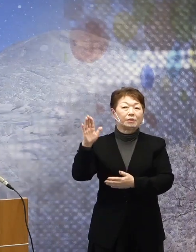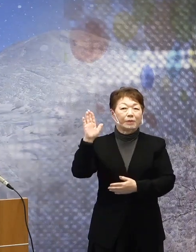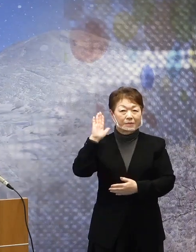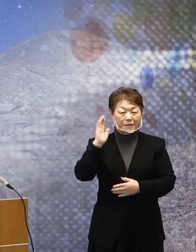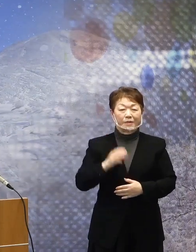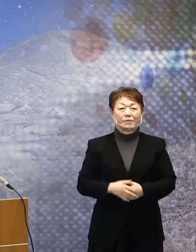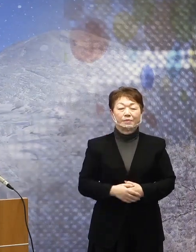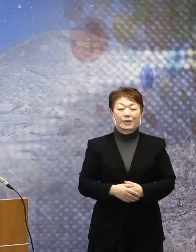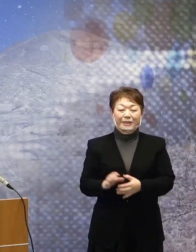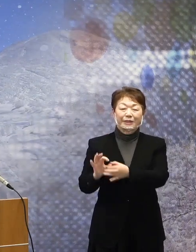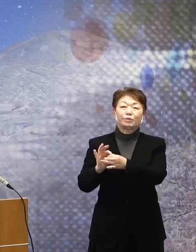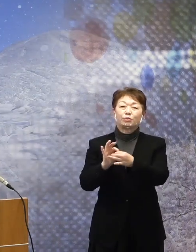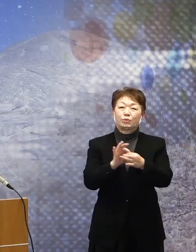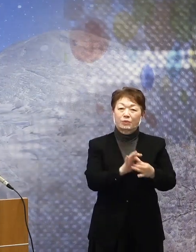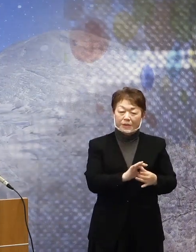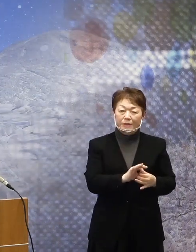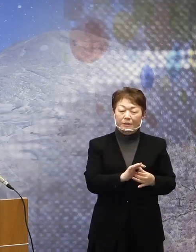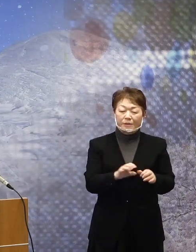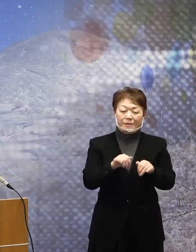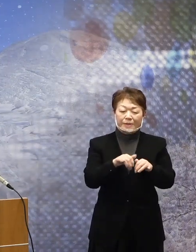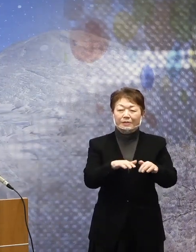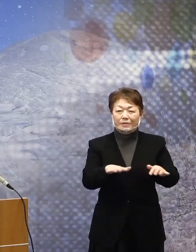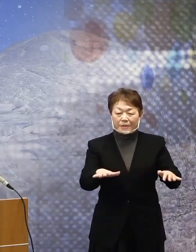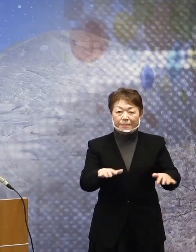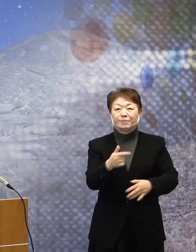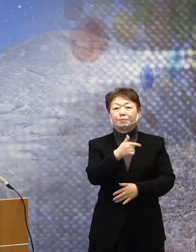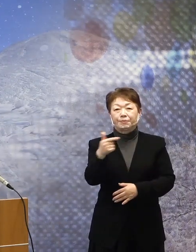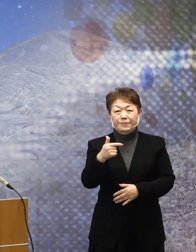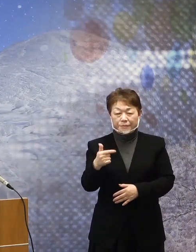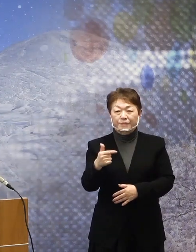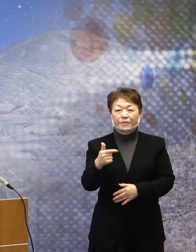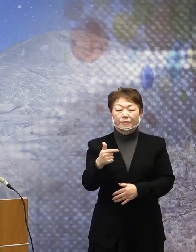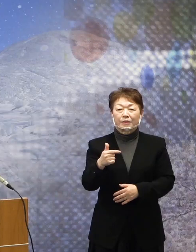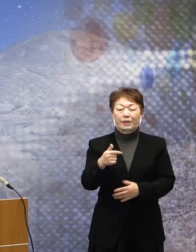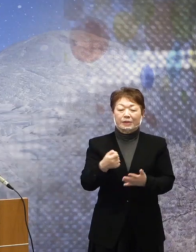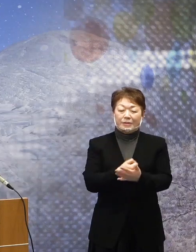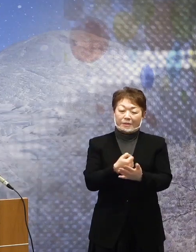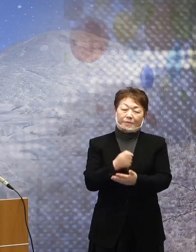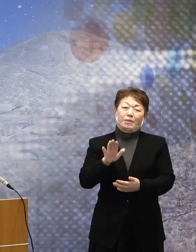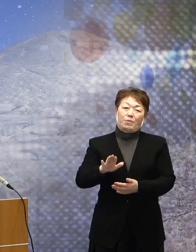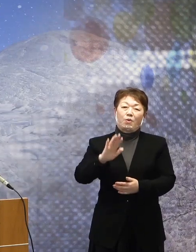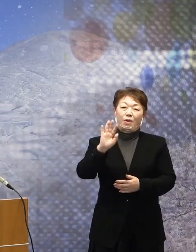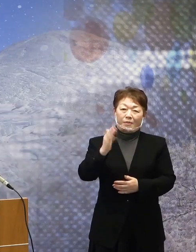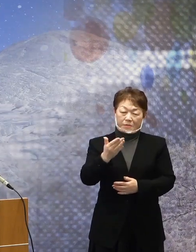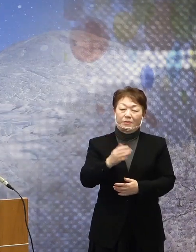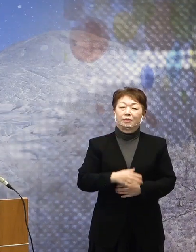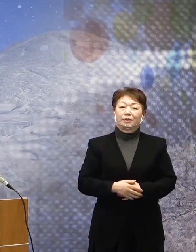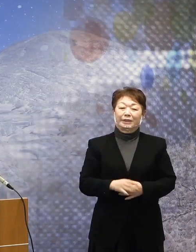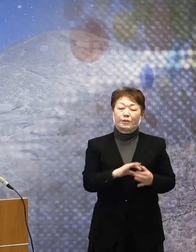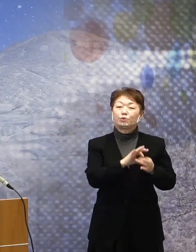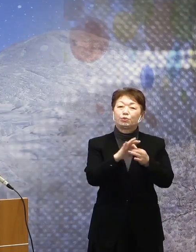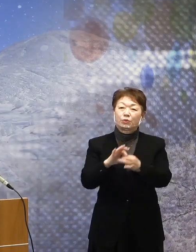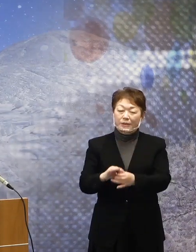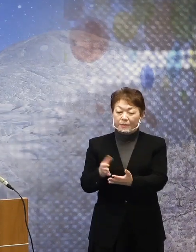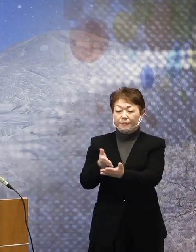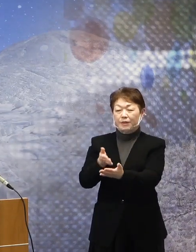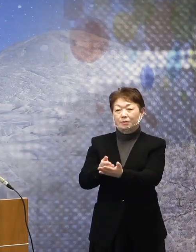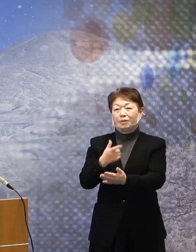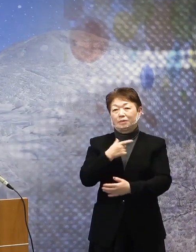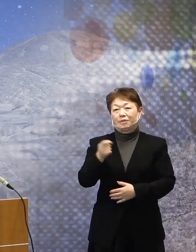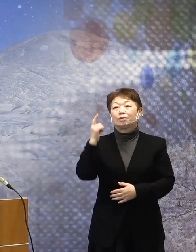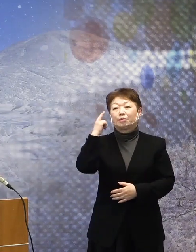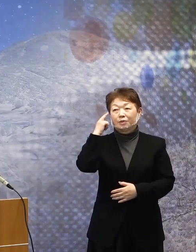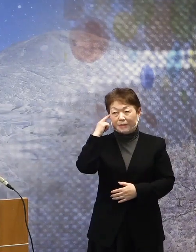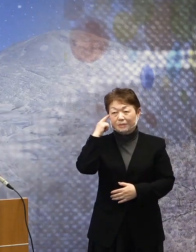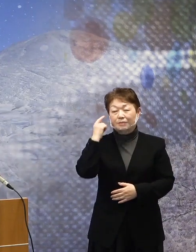て、まあ、引き続き、まあ、我々も今感染状況拡大傾向に残念ながらありますので、引き続きお話はしていきたいと思っています。